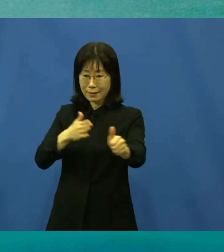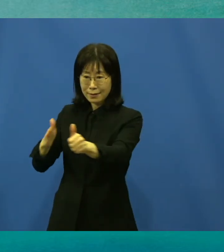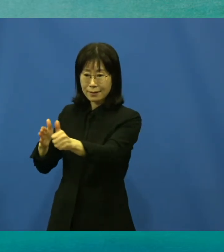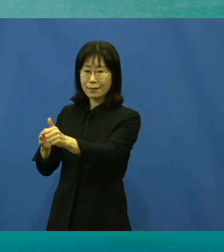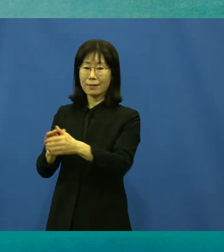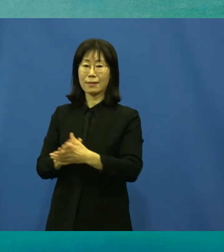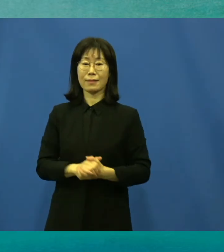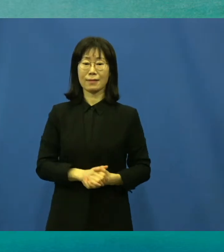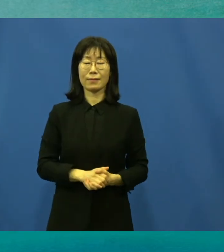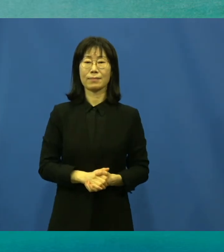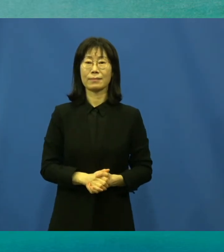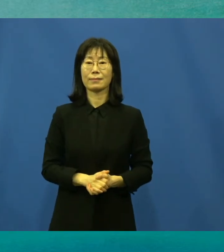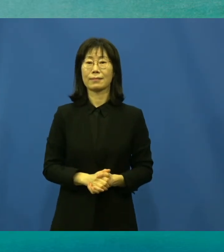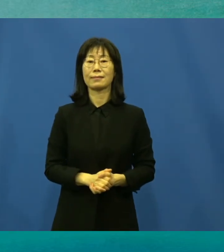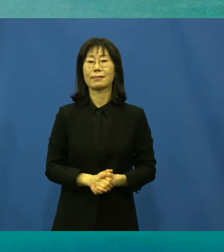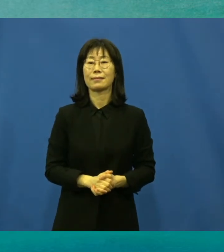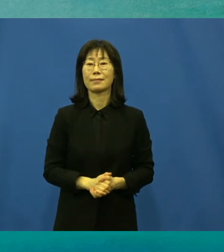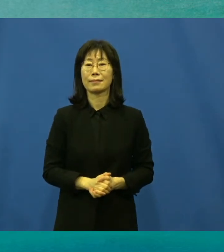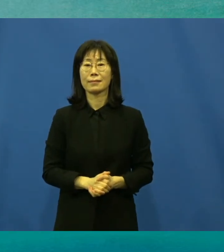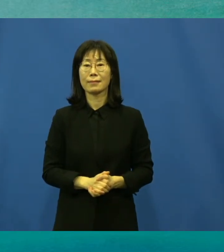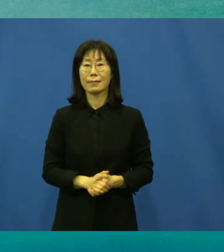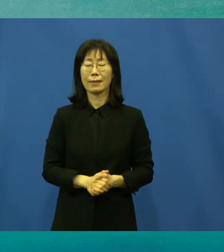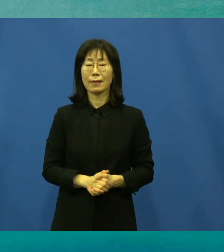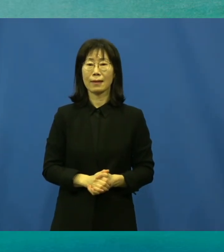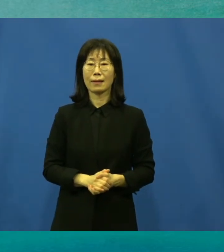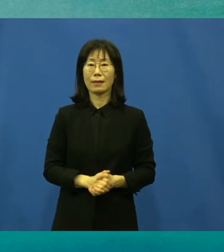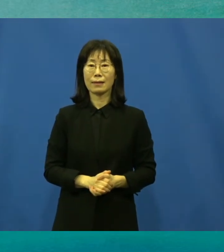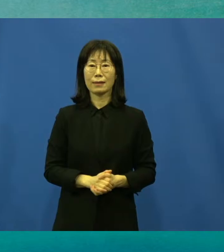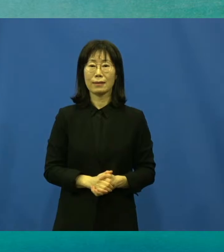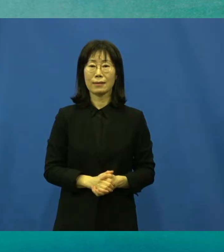여러분 하나님은 무지막지하게 밀어붙이지 않습니다.